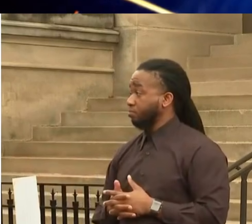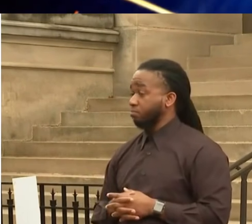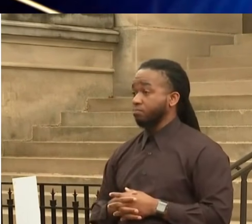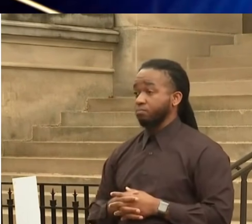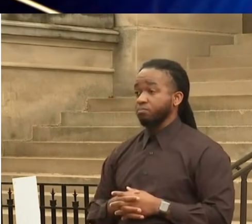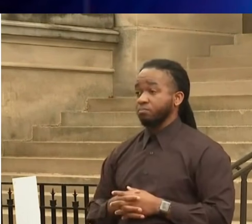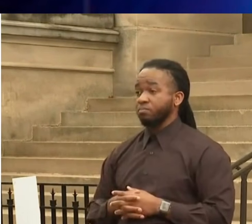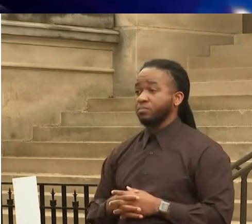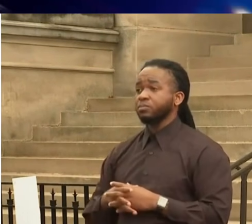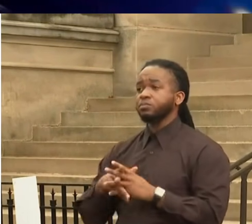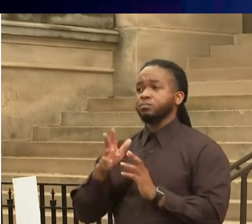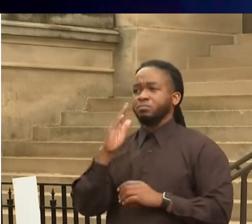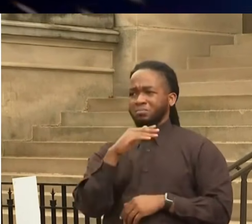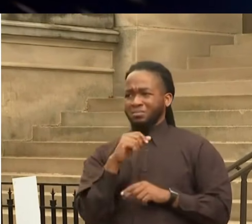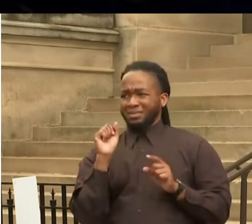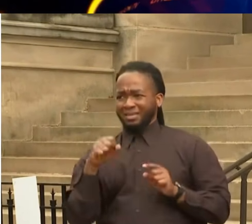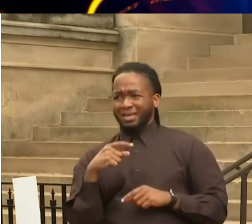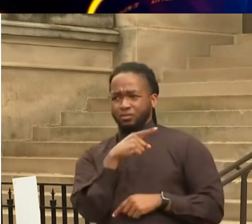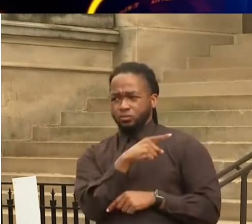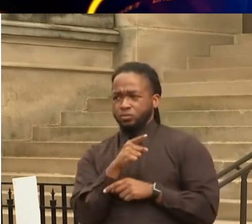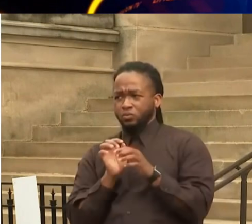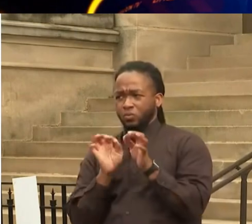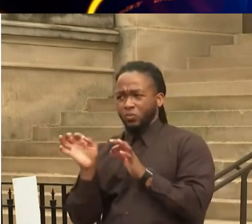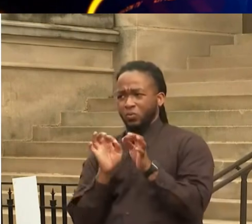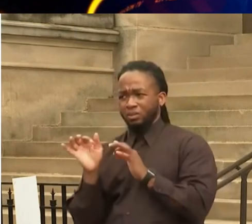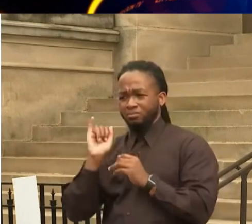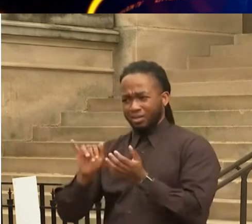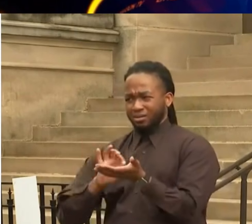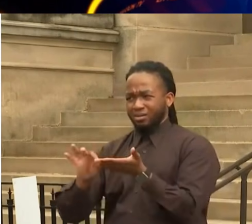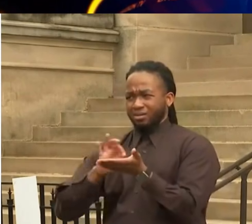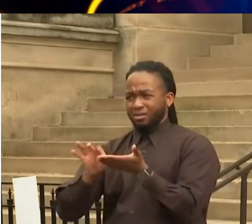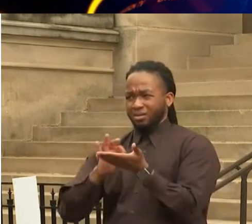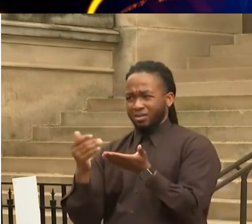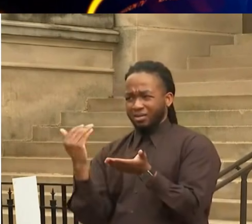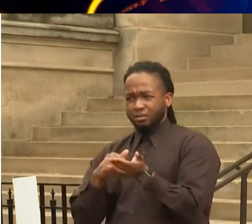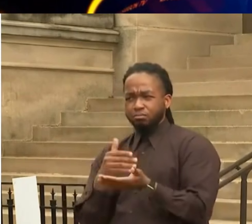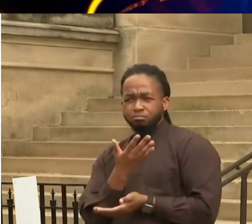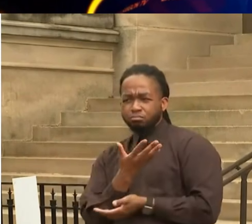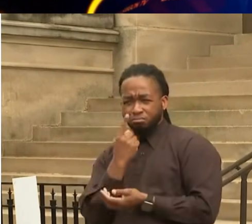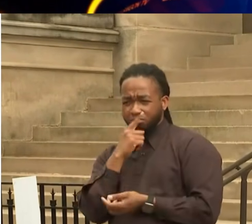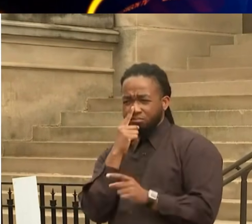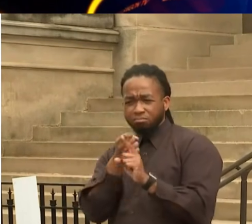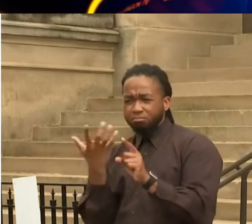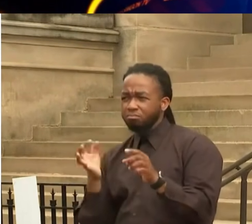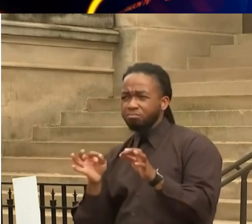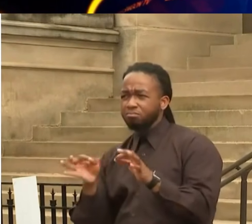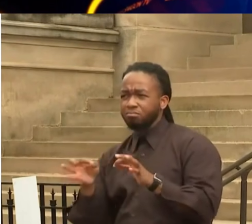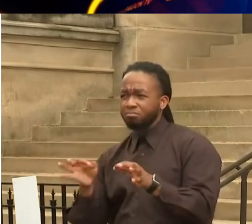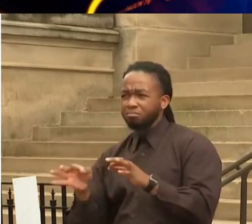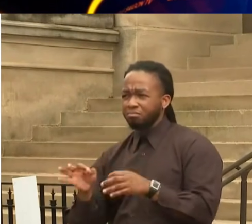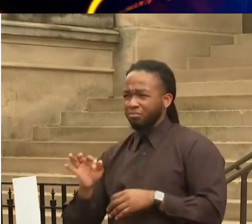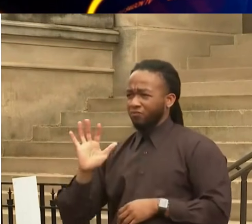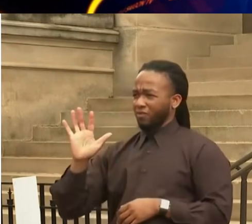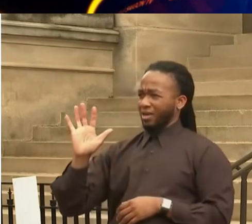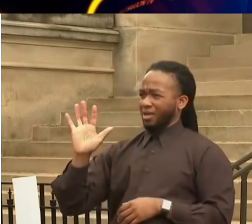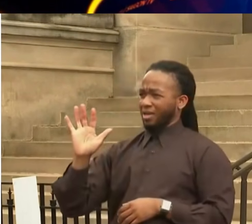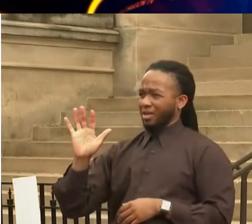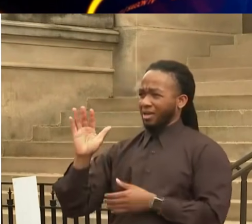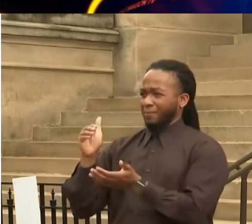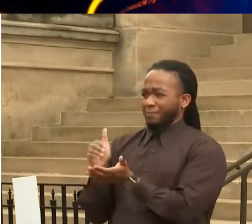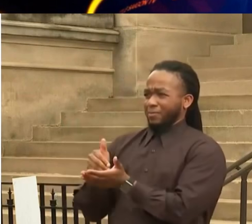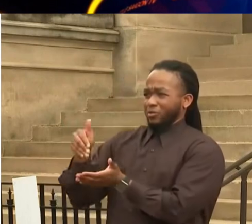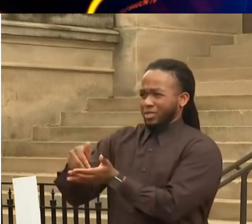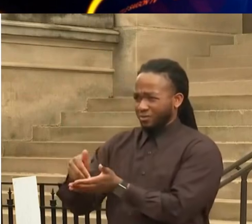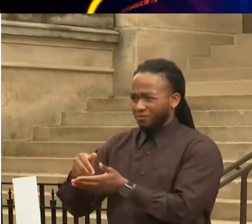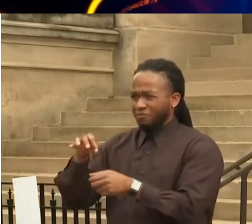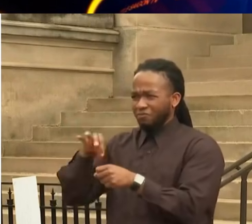số các vị Thượng nghị sĩ của Đảng Cộng Hòa đều tuyên bố họ chưa thể gọi ông Biden lúc này được. Bởi vì khi